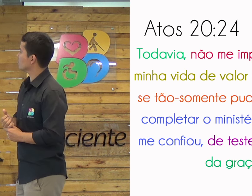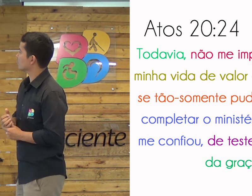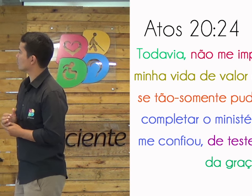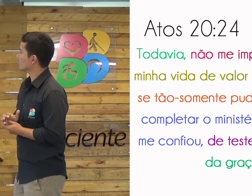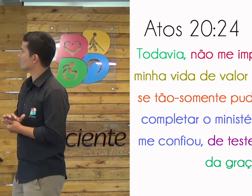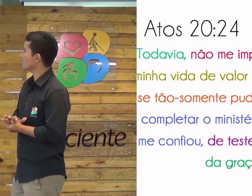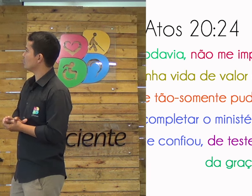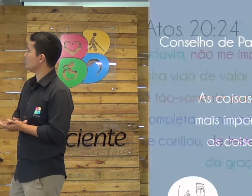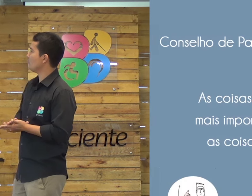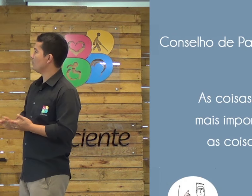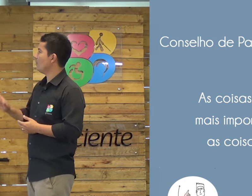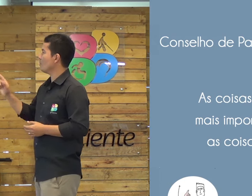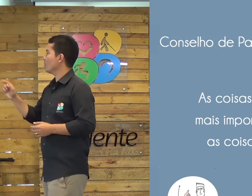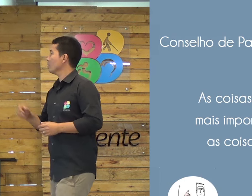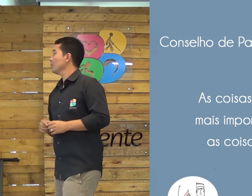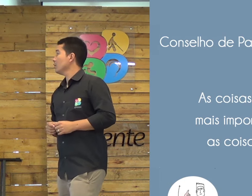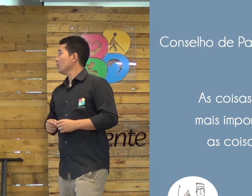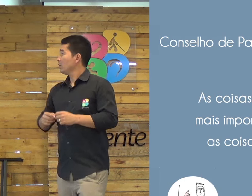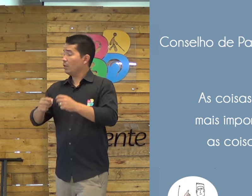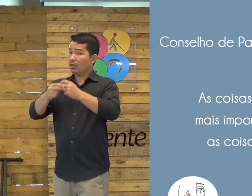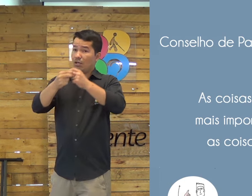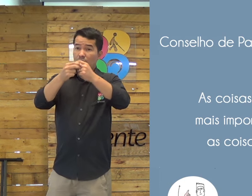só.